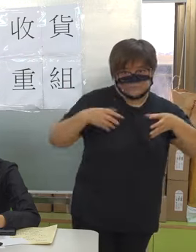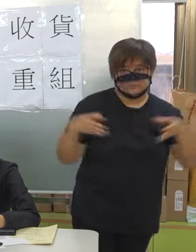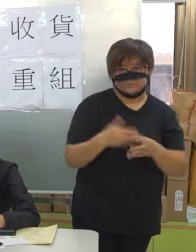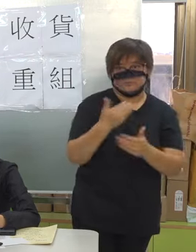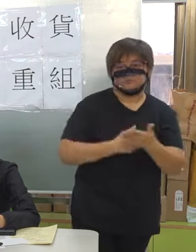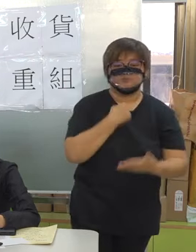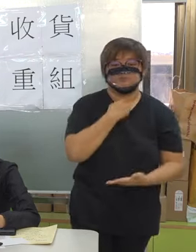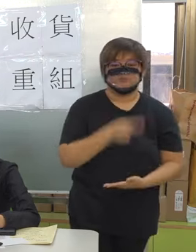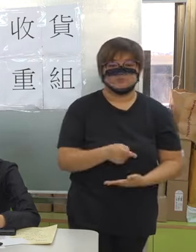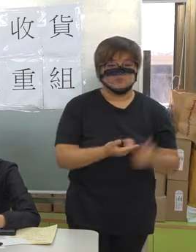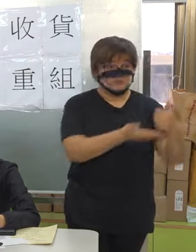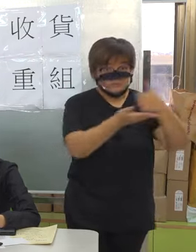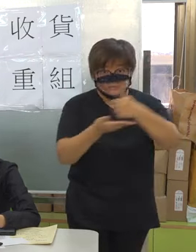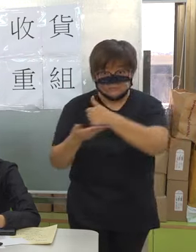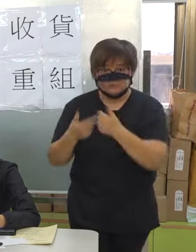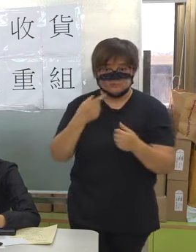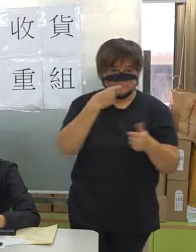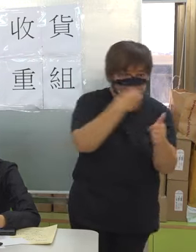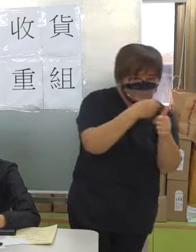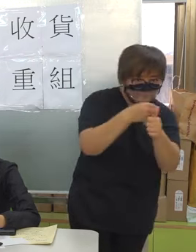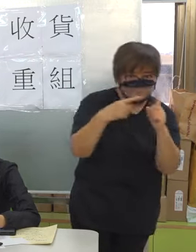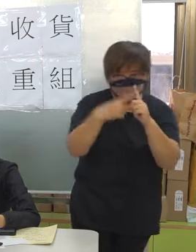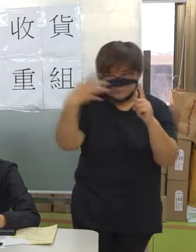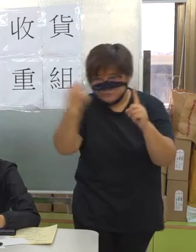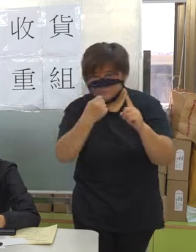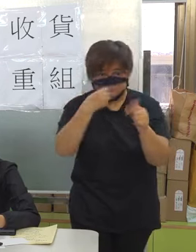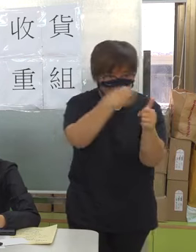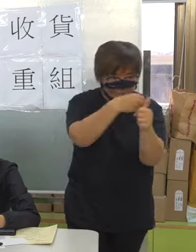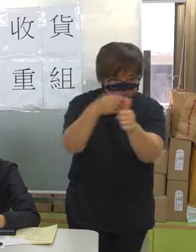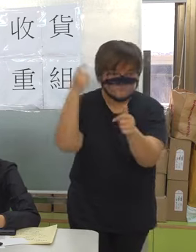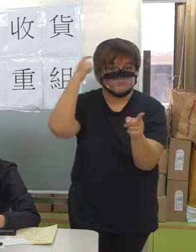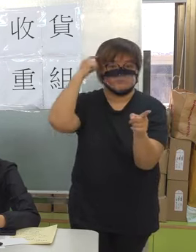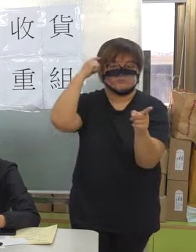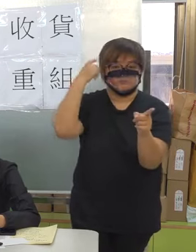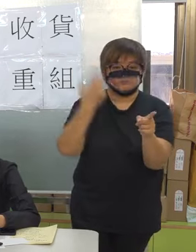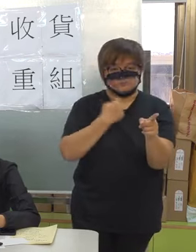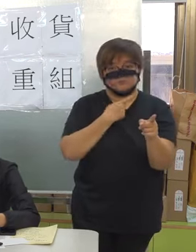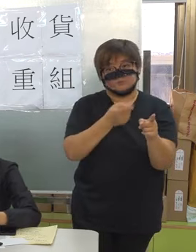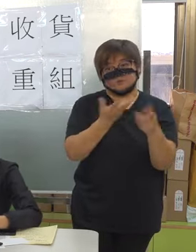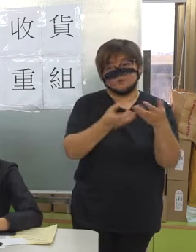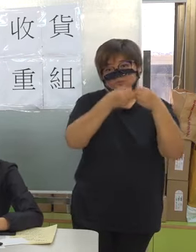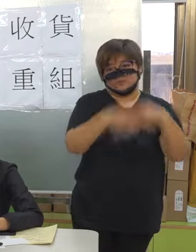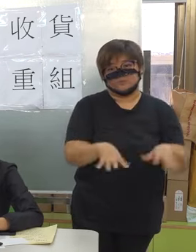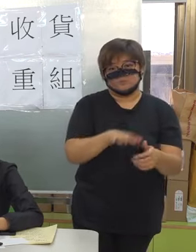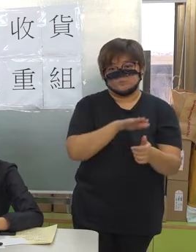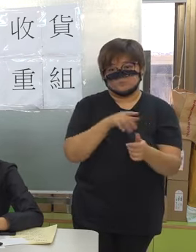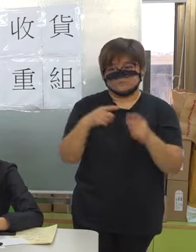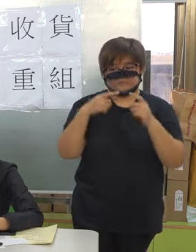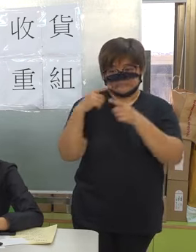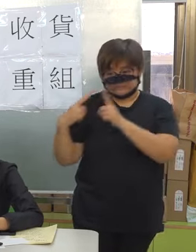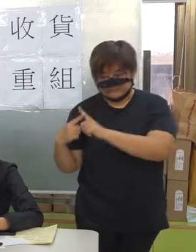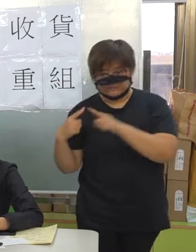容。這個方法或者是可以解決警民仇恨之結的第一步。在這個禮